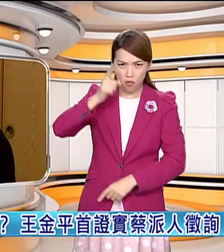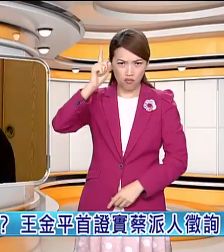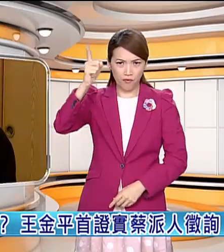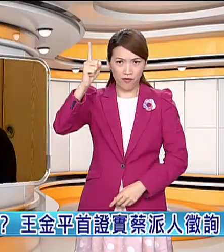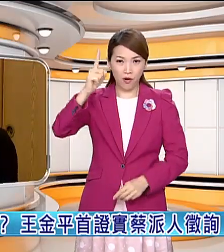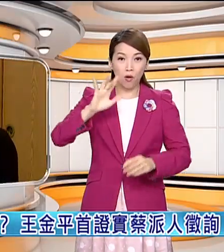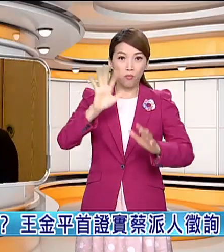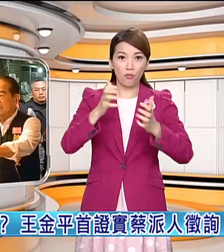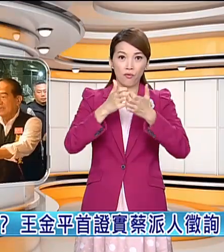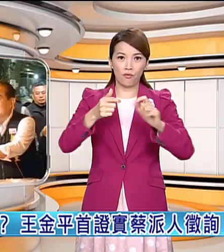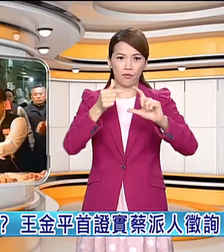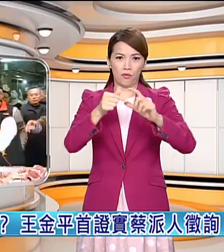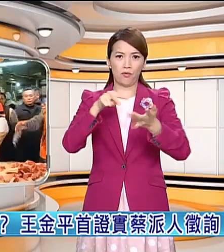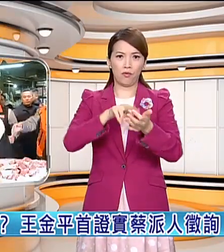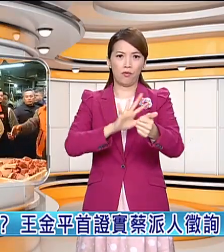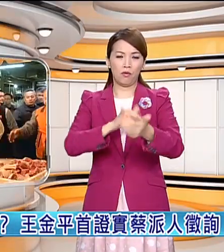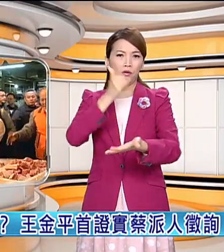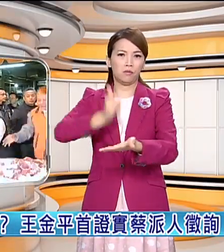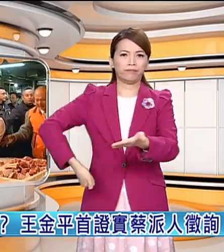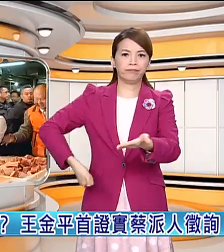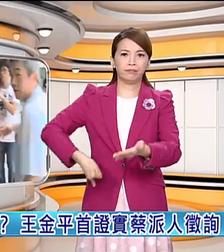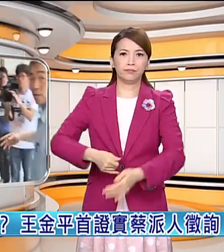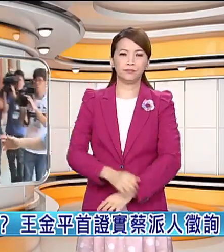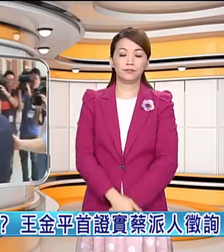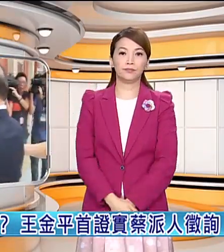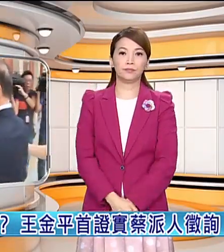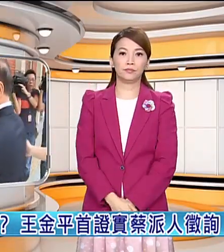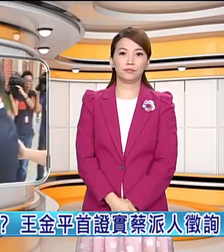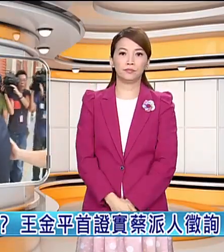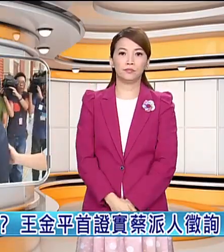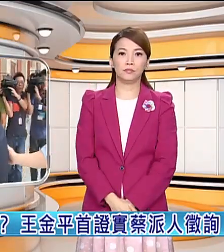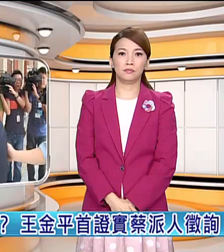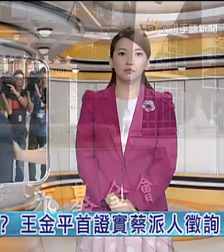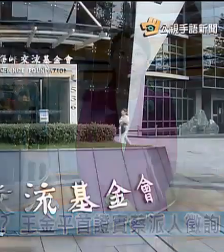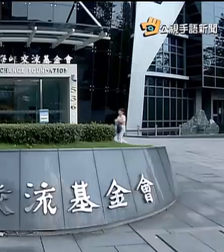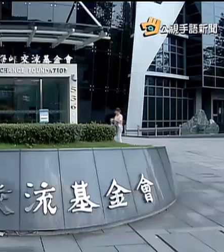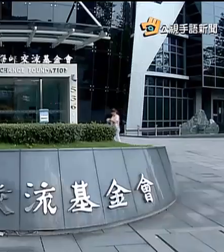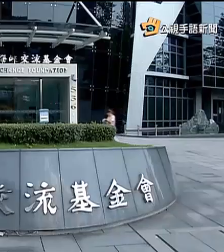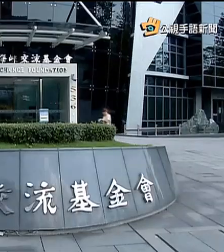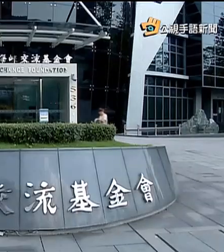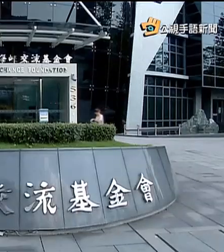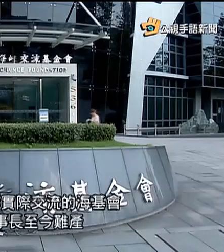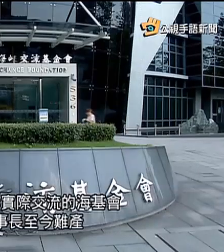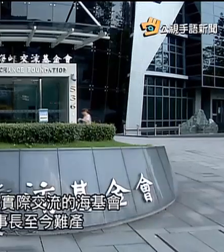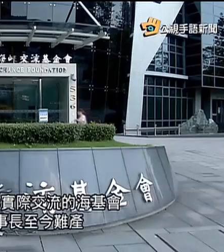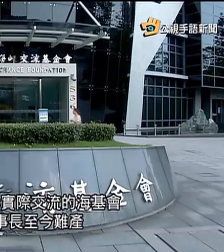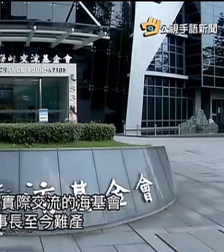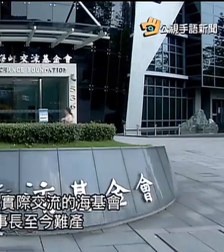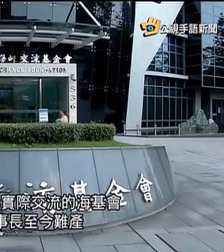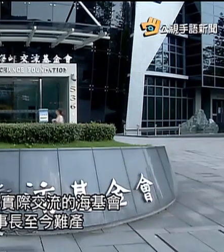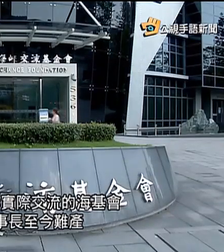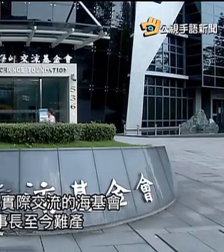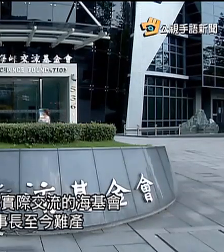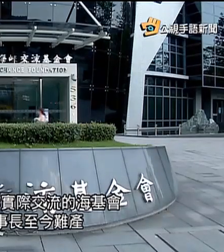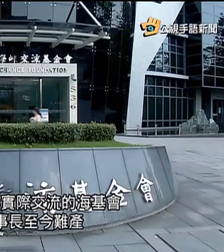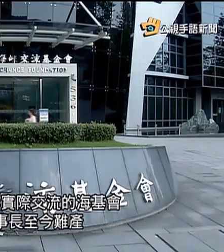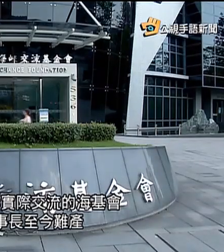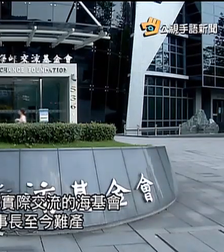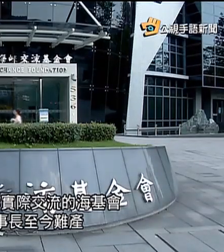就必须辞掉不分区立委的职务。 主责两岸实际交流的海基会董事长